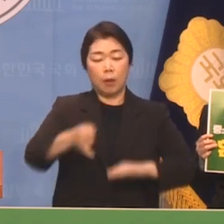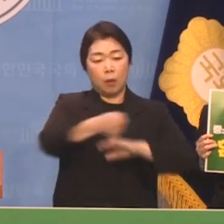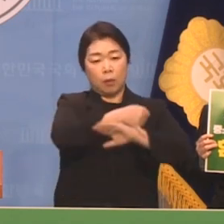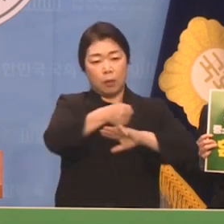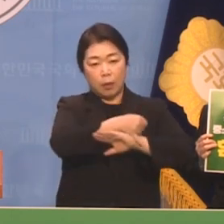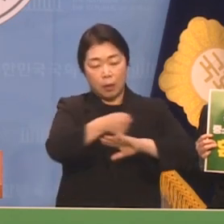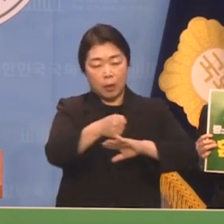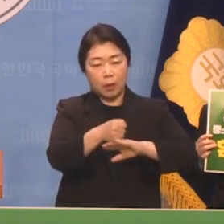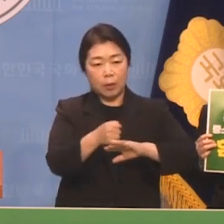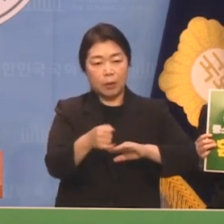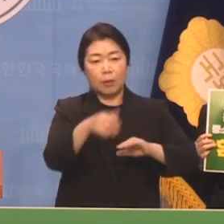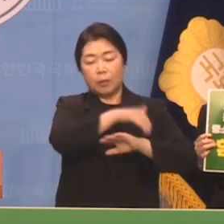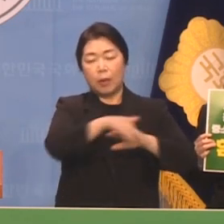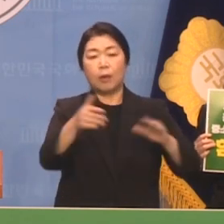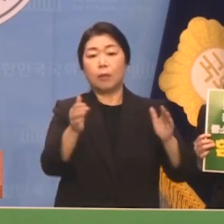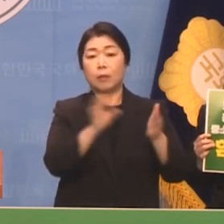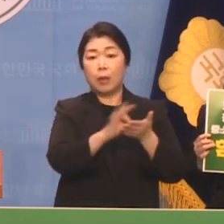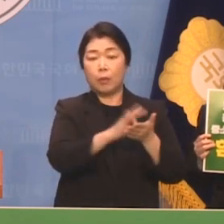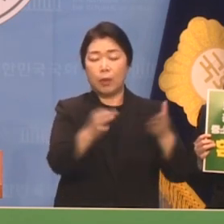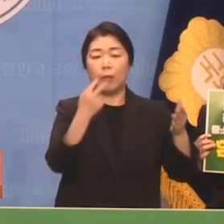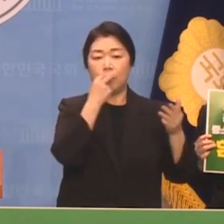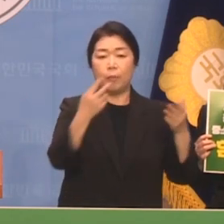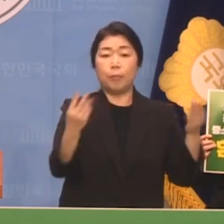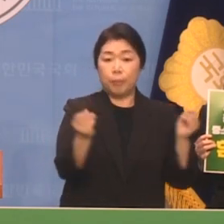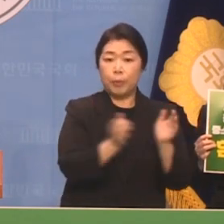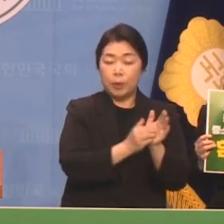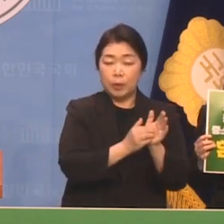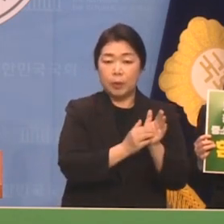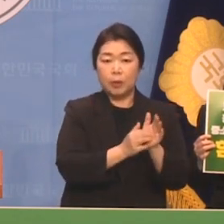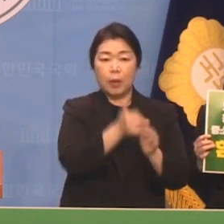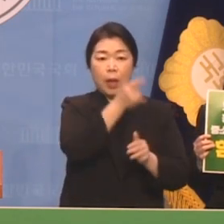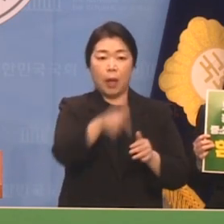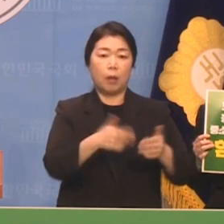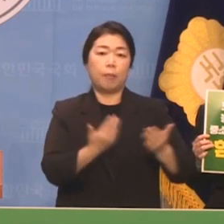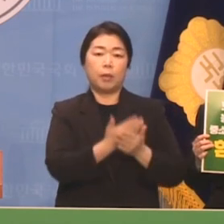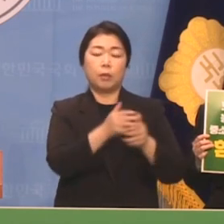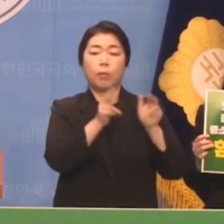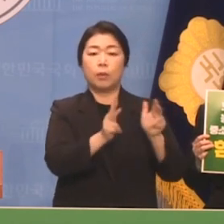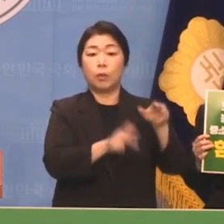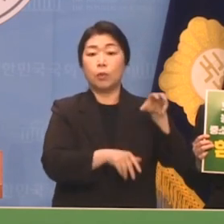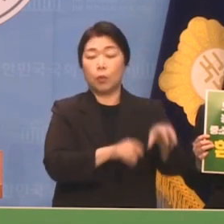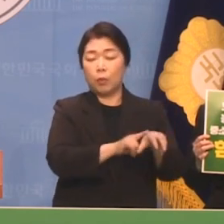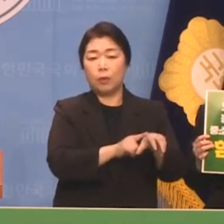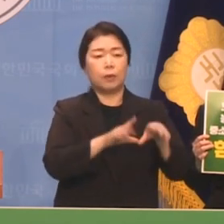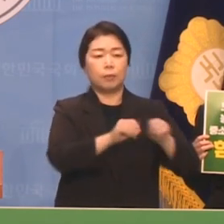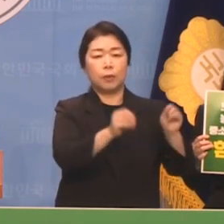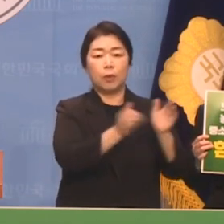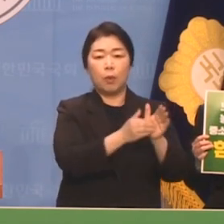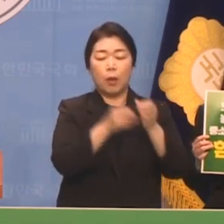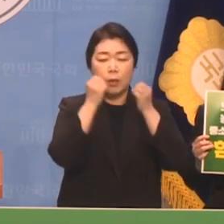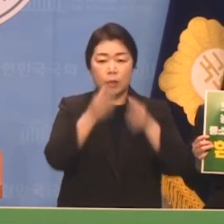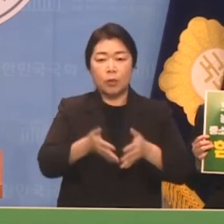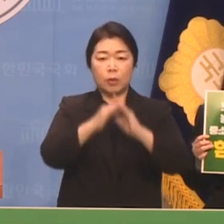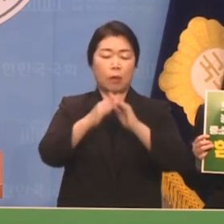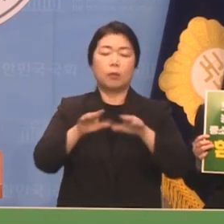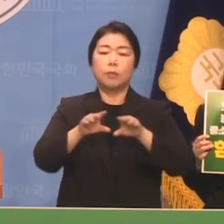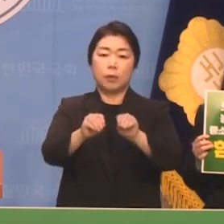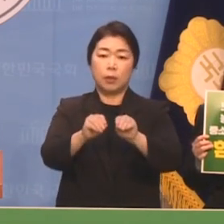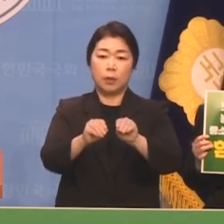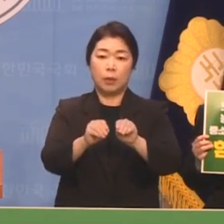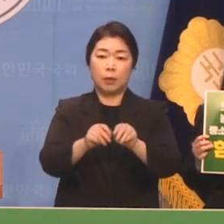수명이 만료된 핵발전소 수명 연장은 금지하고 신규 건설은 중단하여 그만큼